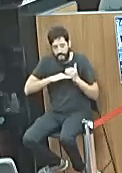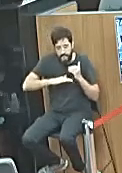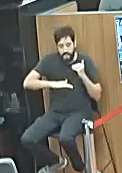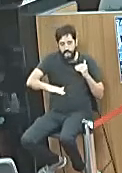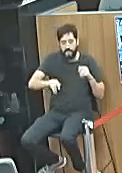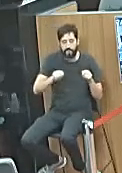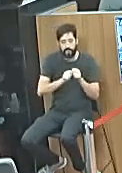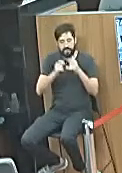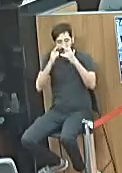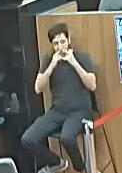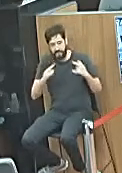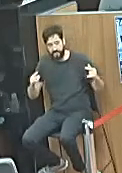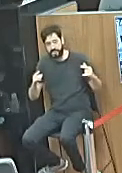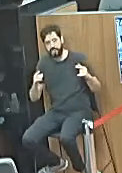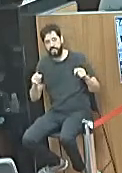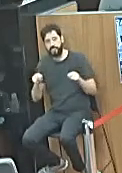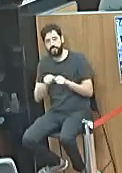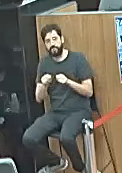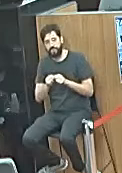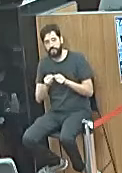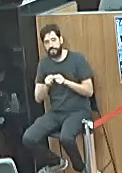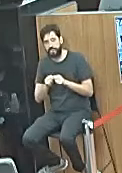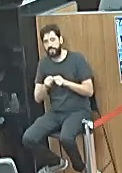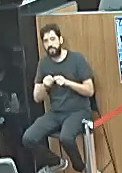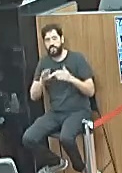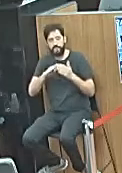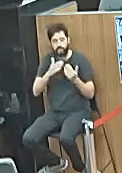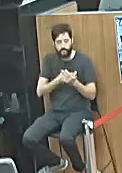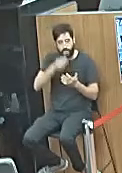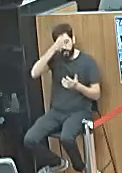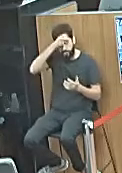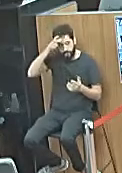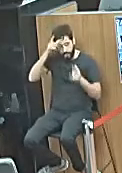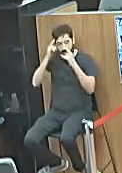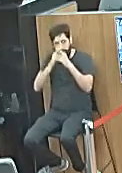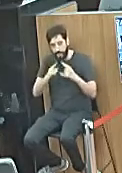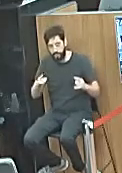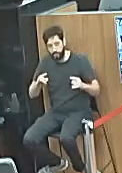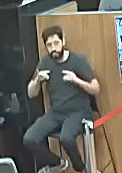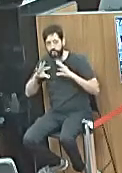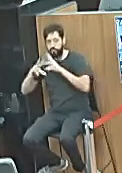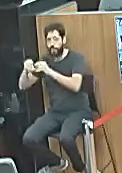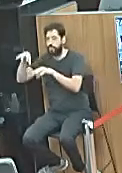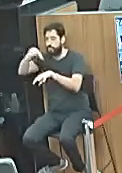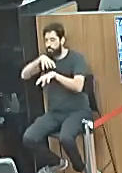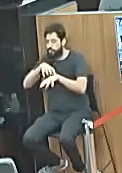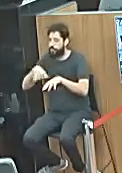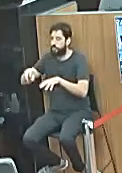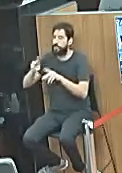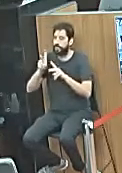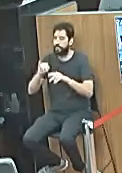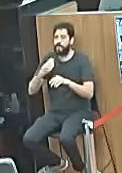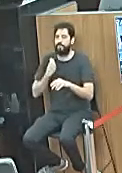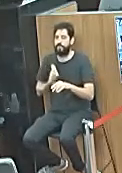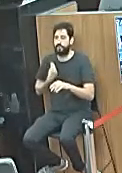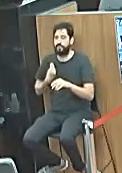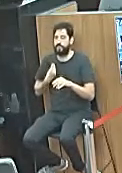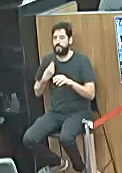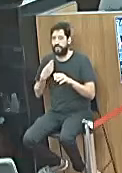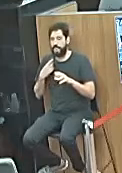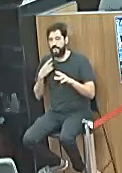circos fazer sua temporada vai ser outro circo escola municipal de circo todos os núcleos vão funcionar em trailers container